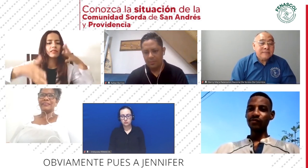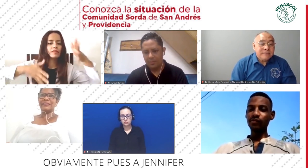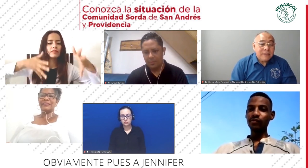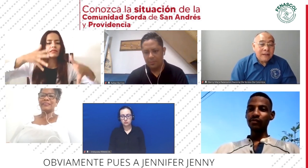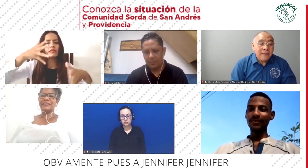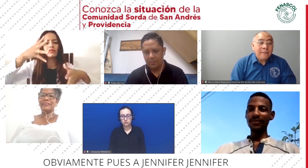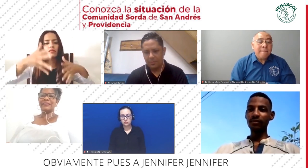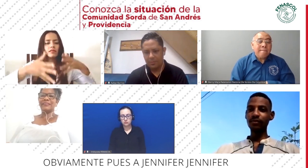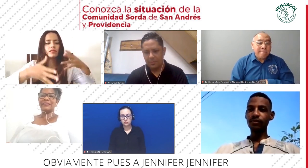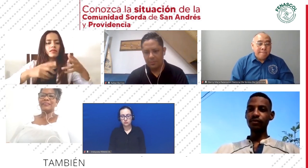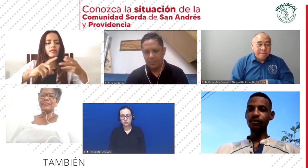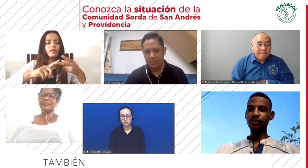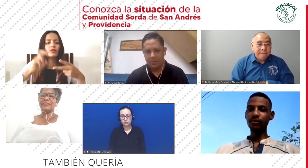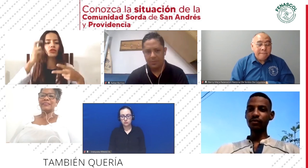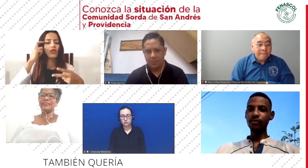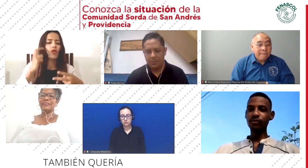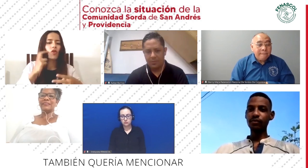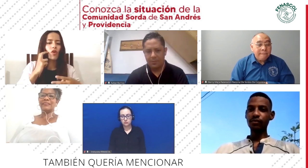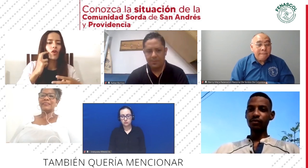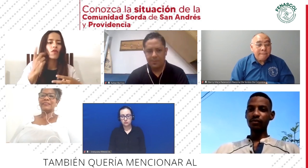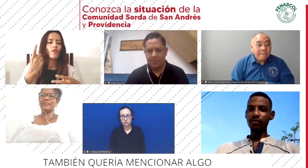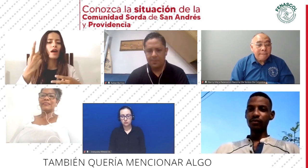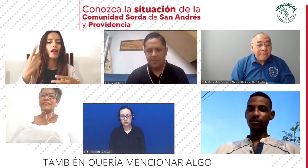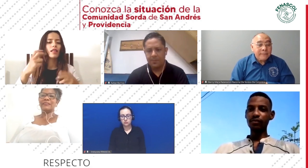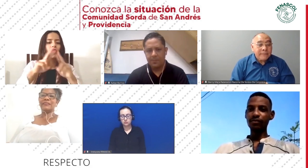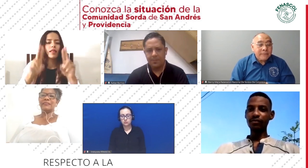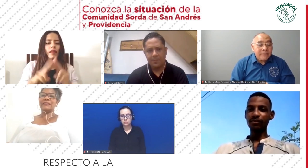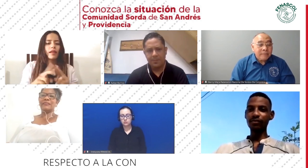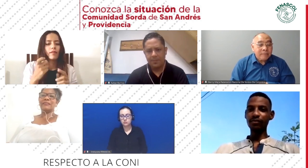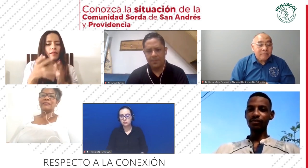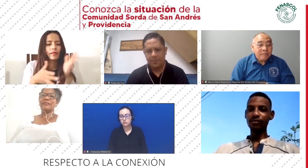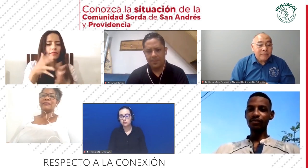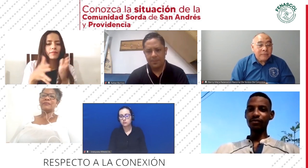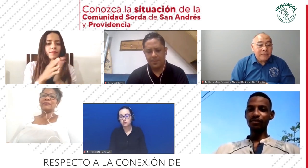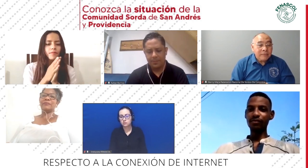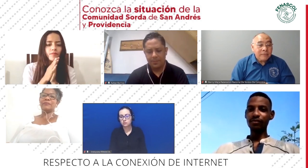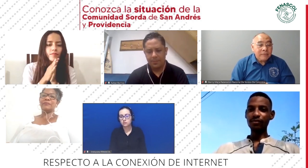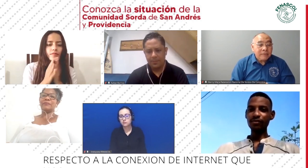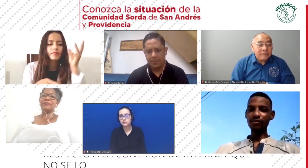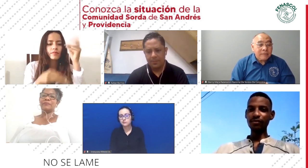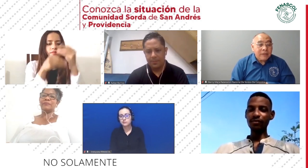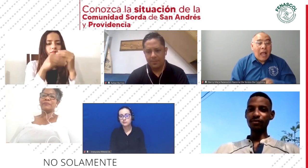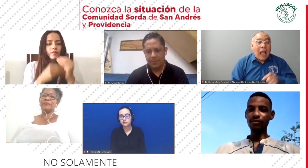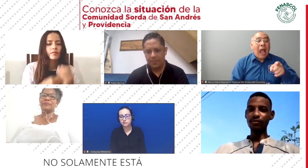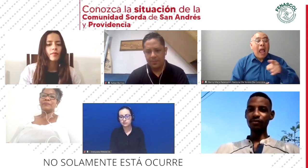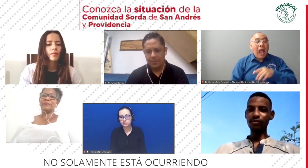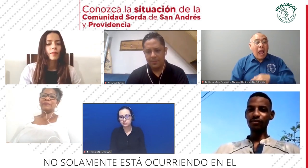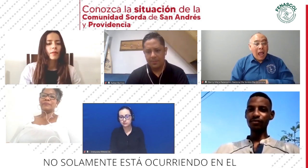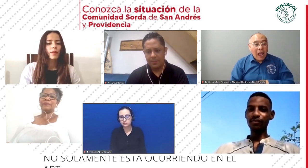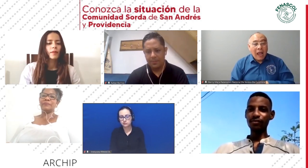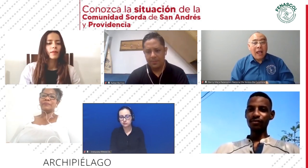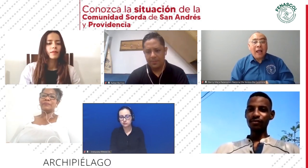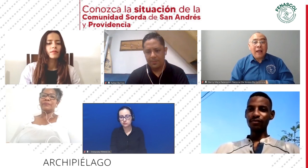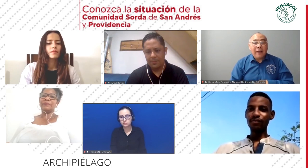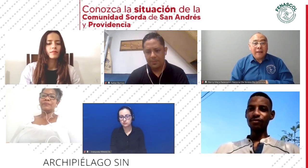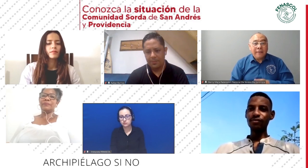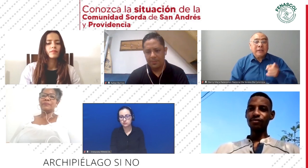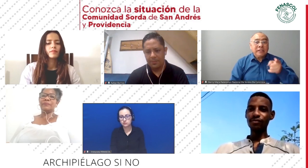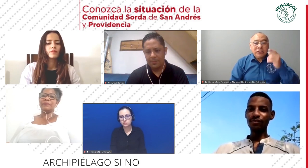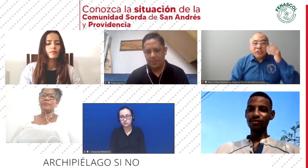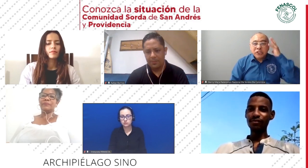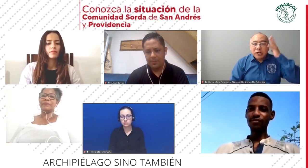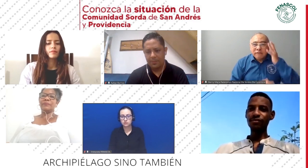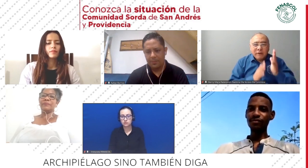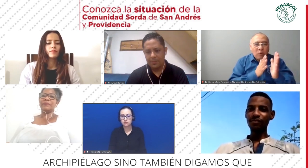y también quería mencionar algo respecto a la conexión de internet que no solamente está ocurriendo en el archipiélago sino